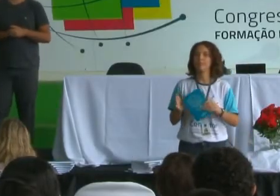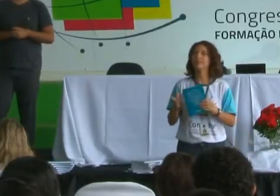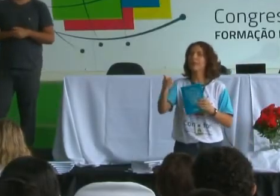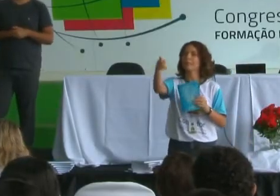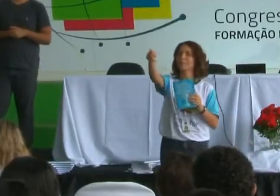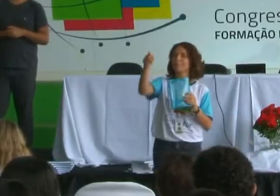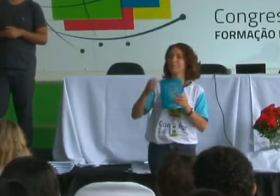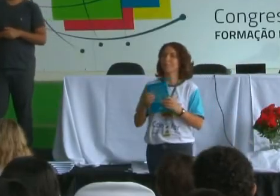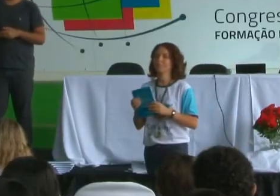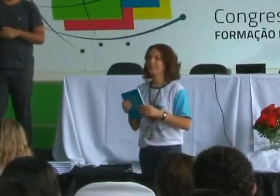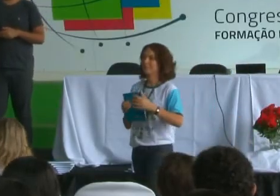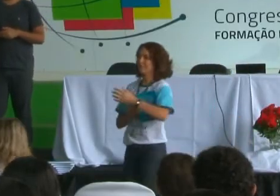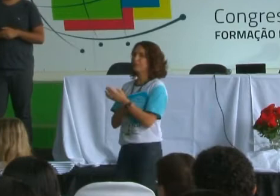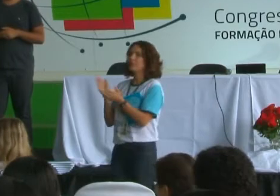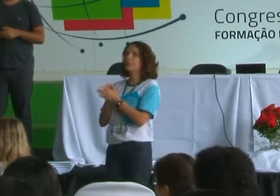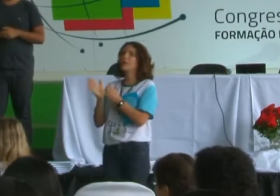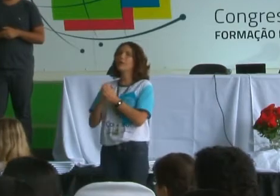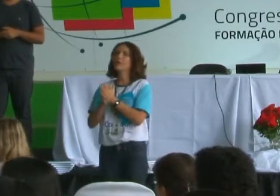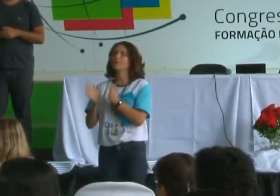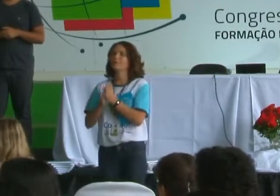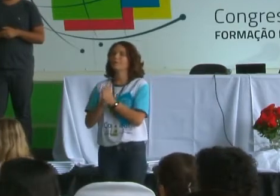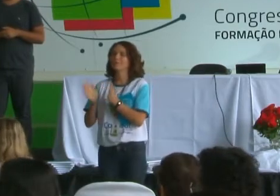Sai. Ali.